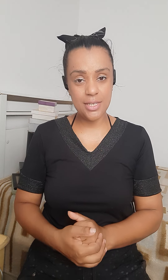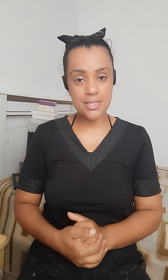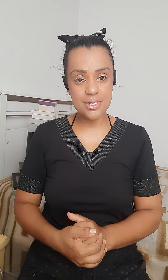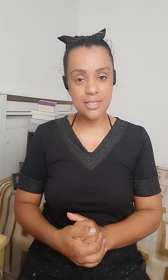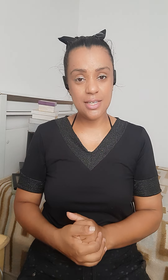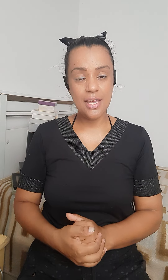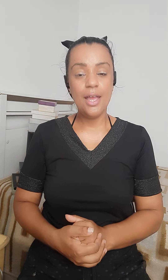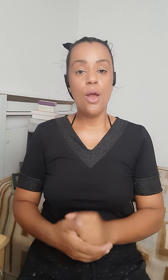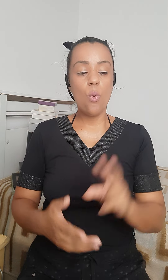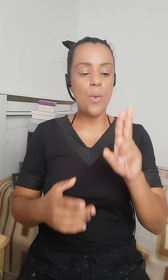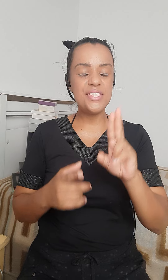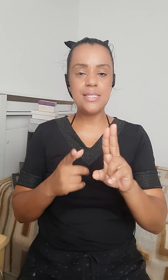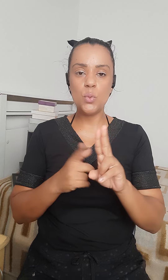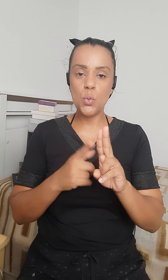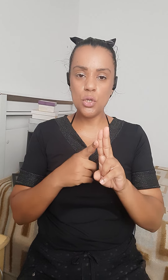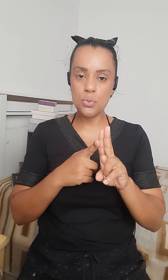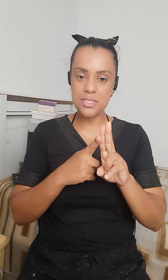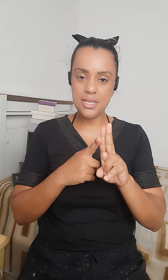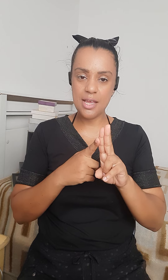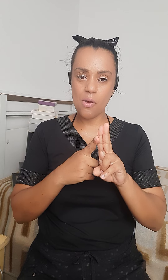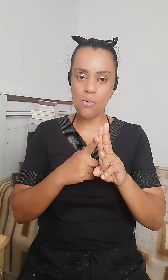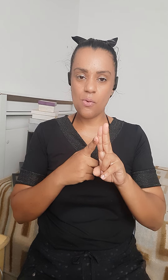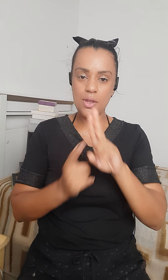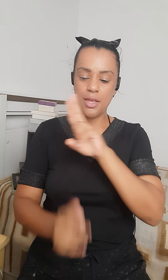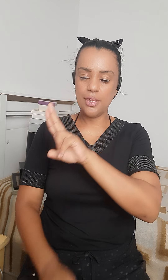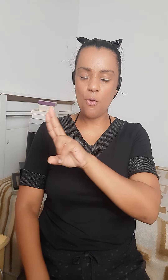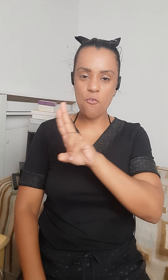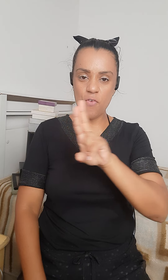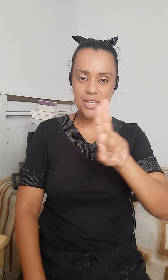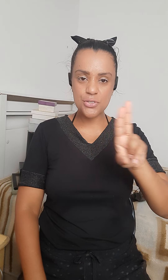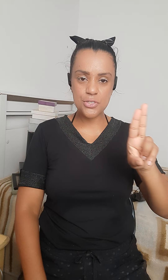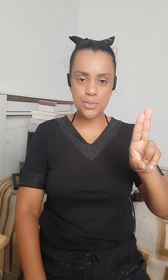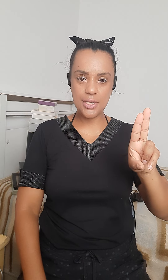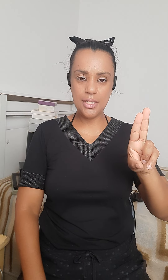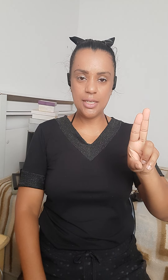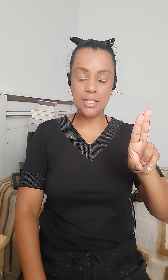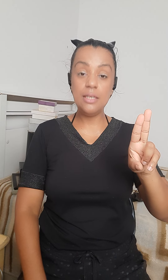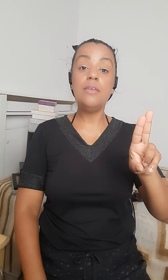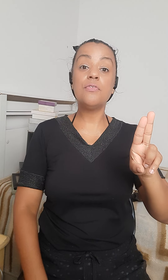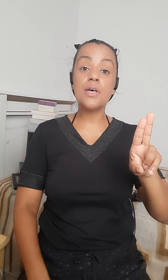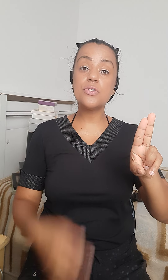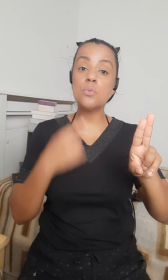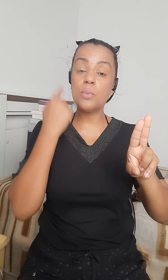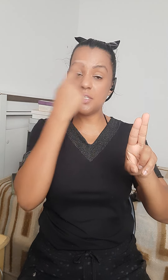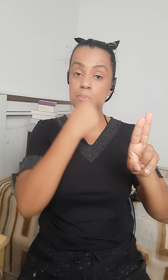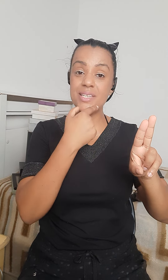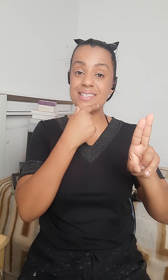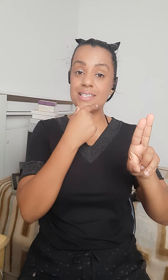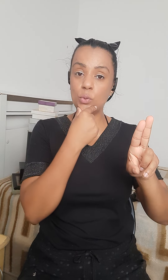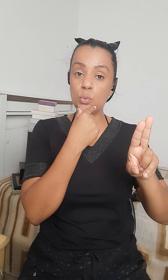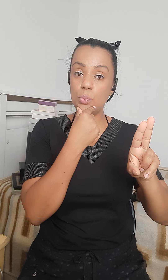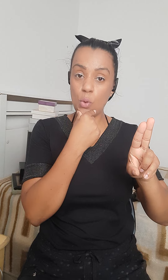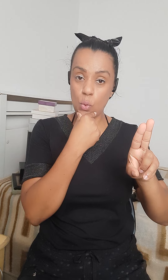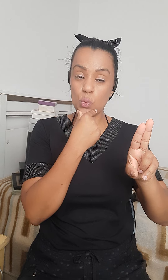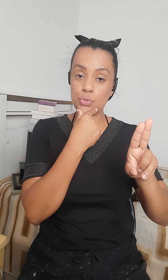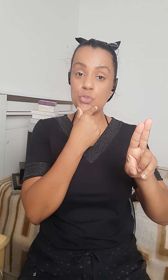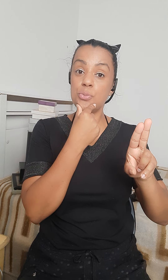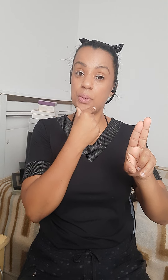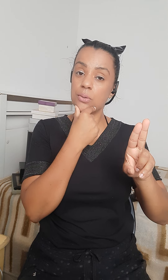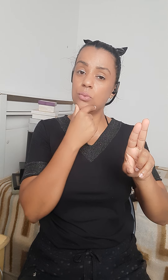português? Com esse único sinal que eu faço isso aqui e faço uma expressão do meu rosto de